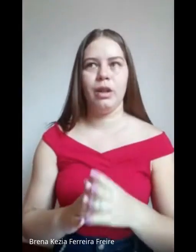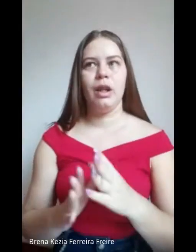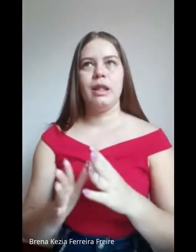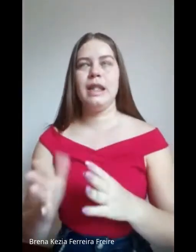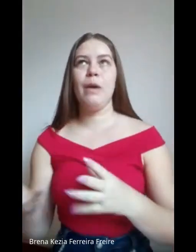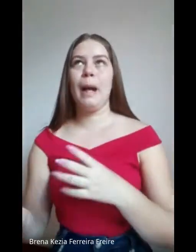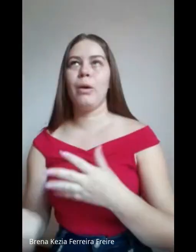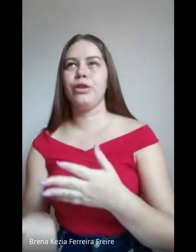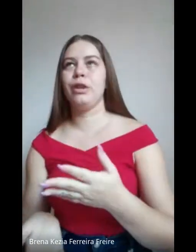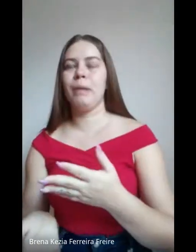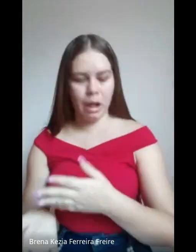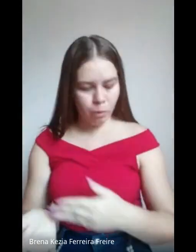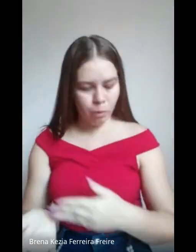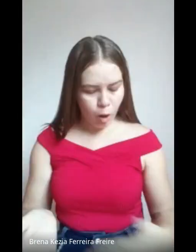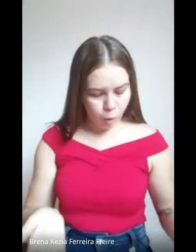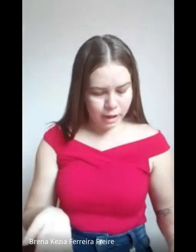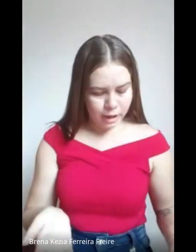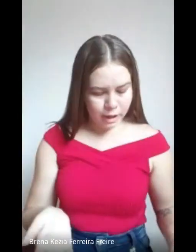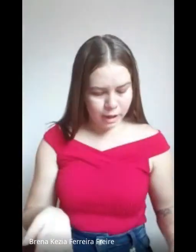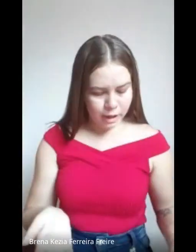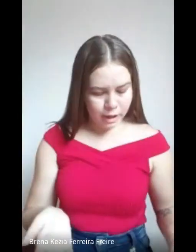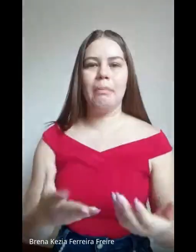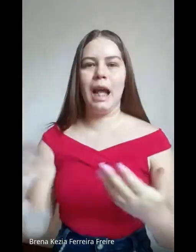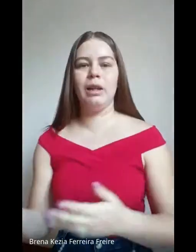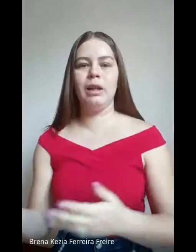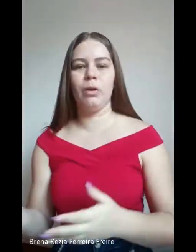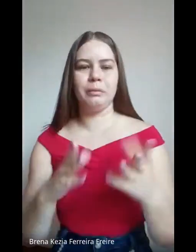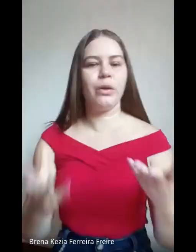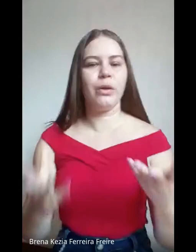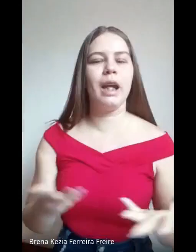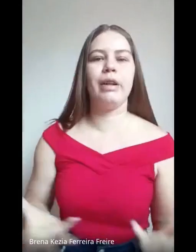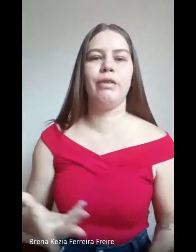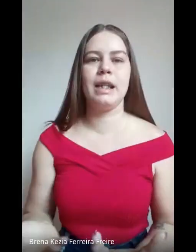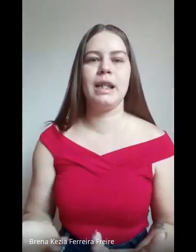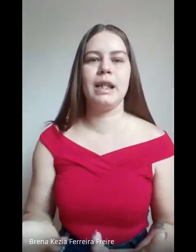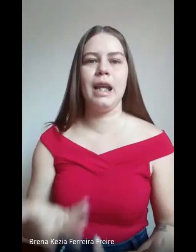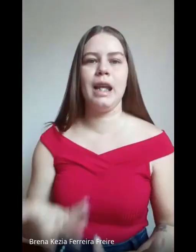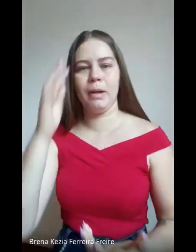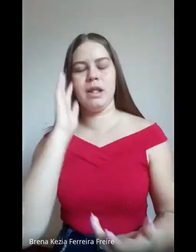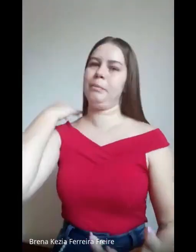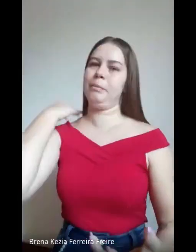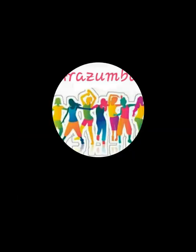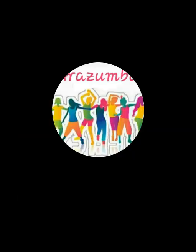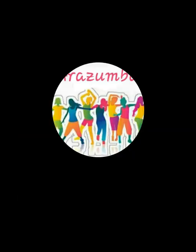Se é o capote animal ou se é uma capa larga e longa? O que é que vai diferenciar para a gente saber? O